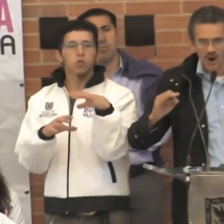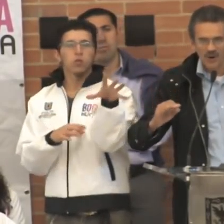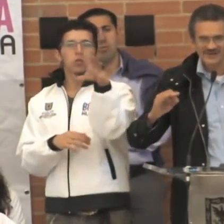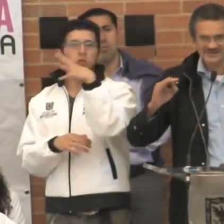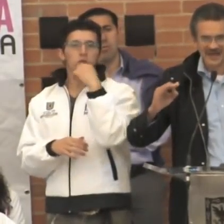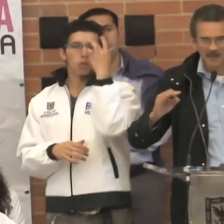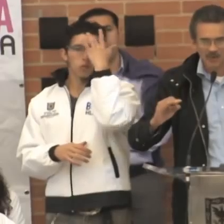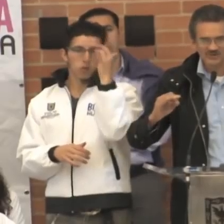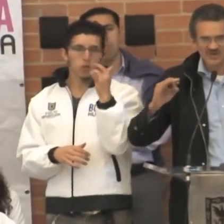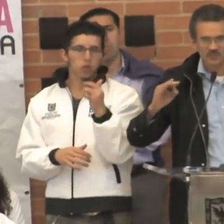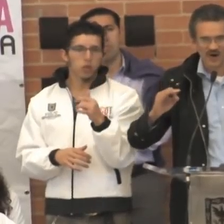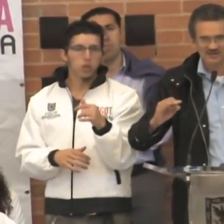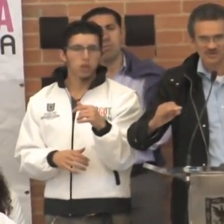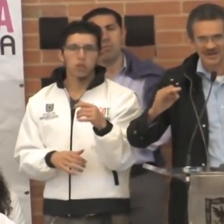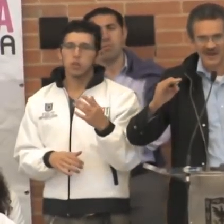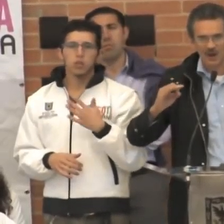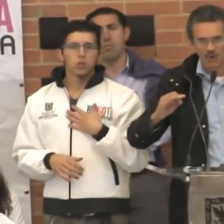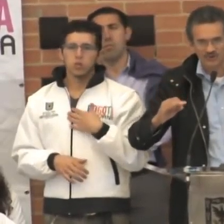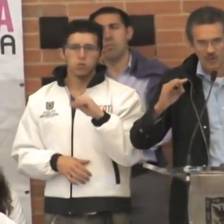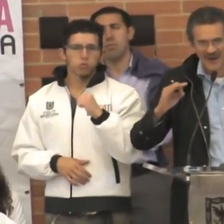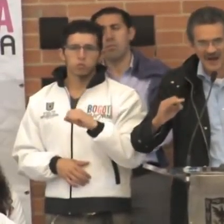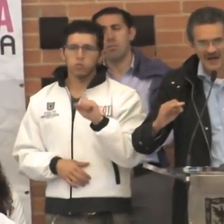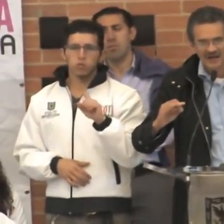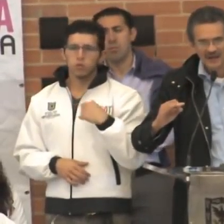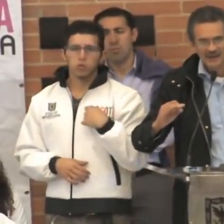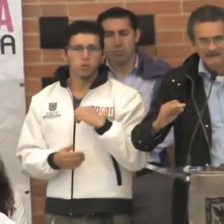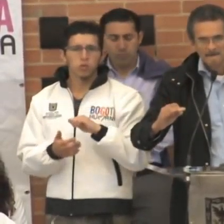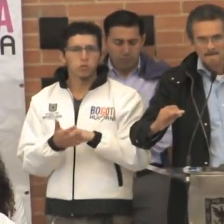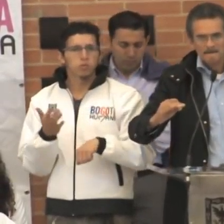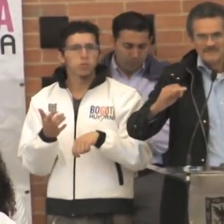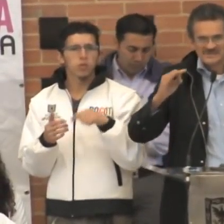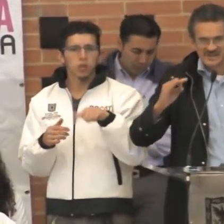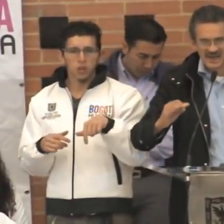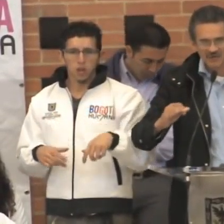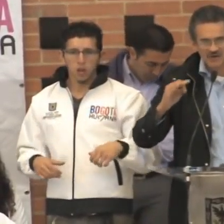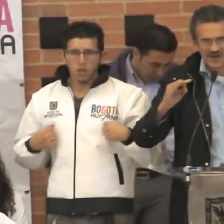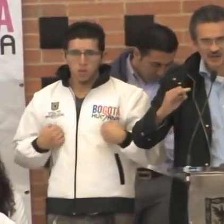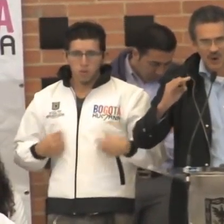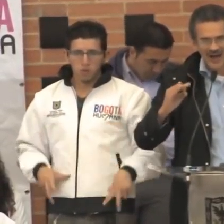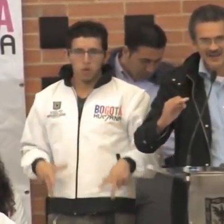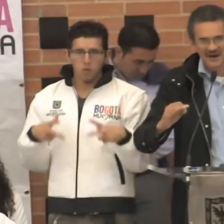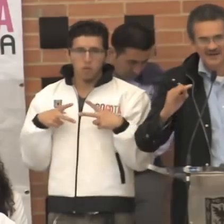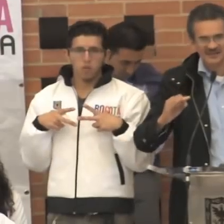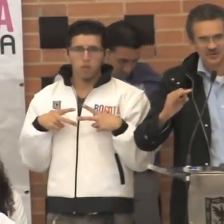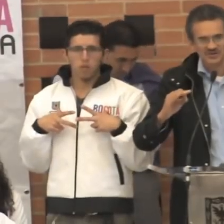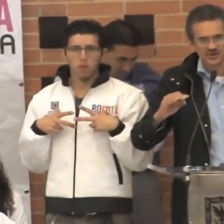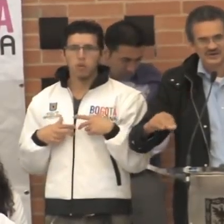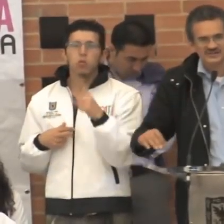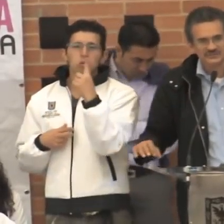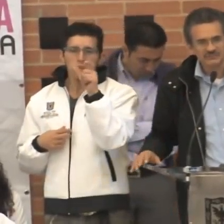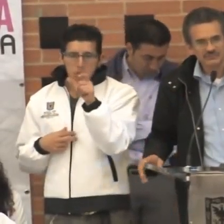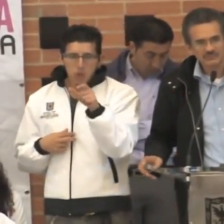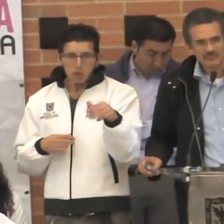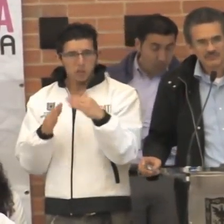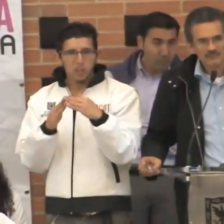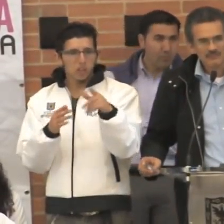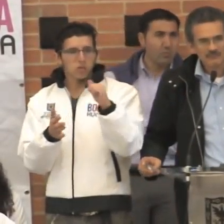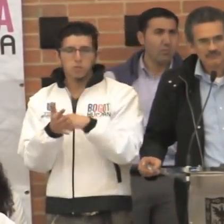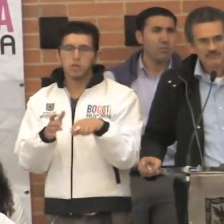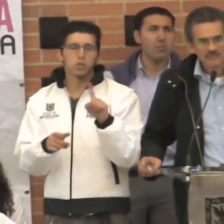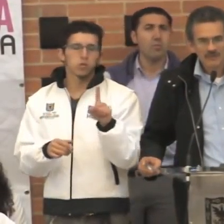porque no estamos dispuestos a que en la Bogotá humana siga viviendo alguien en estas condiciones.